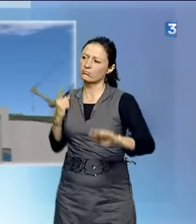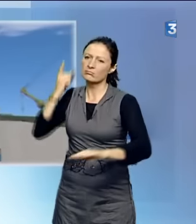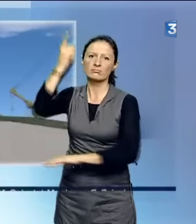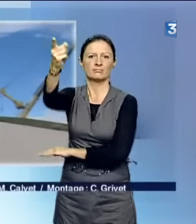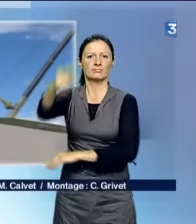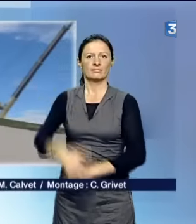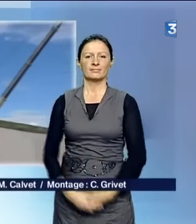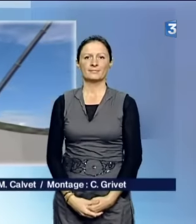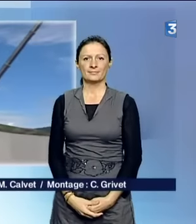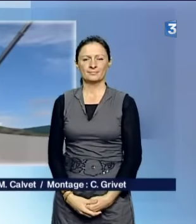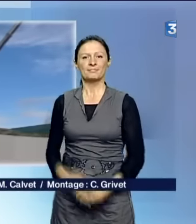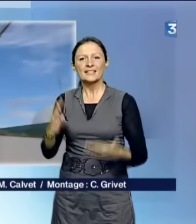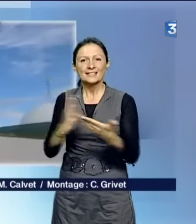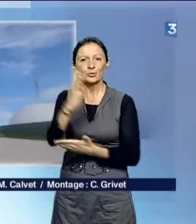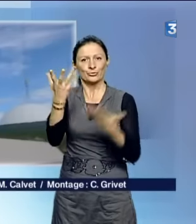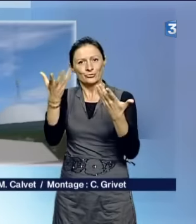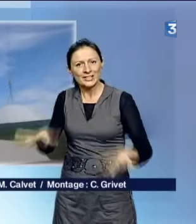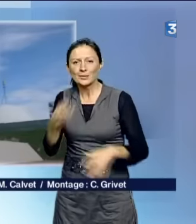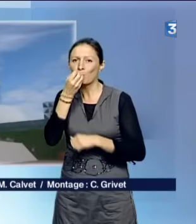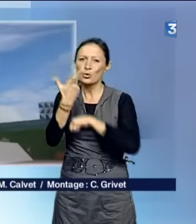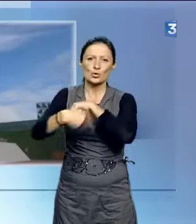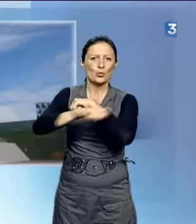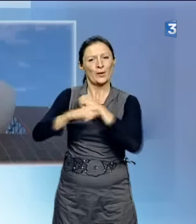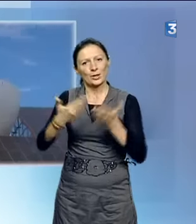C'est la fin de signature. Bonne semaine à tous.